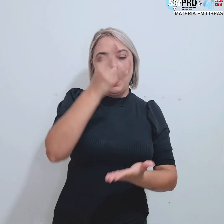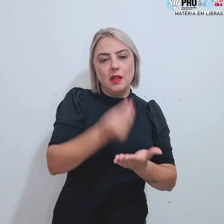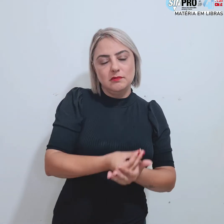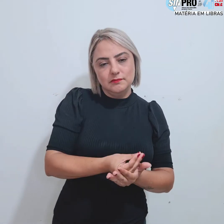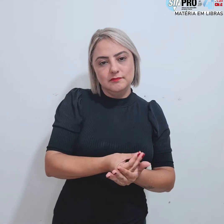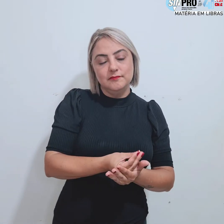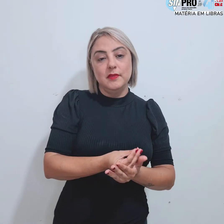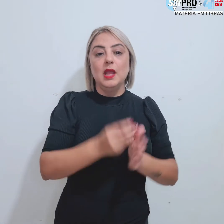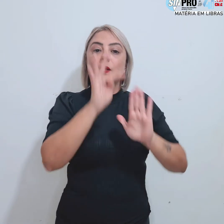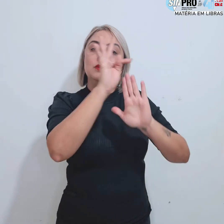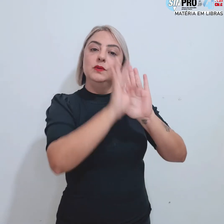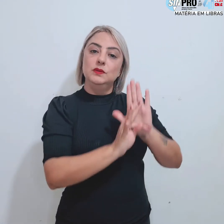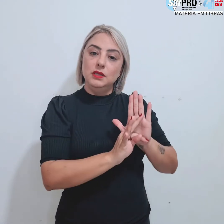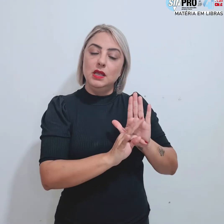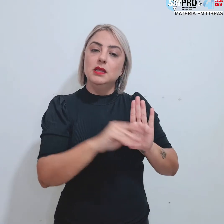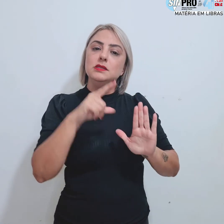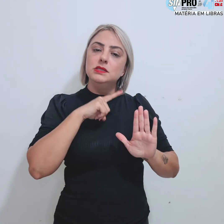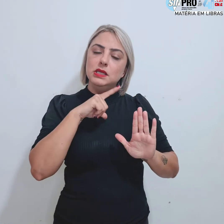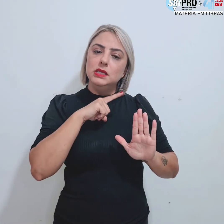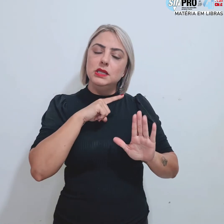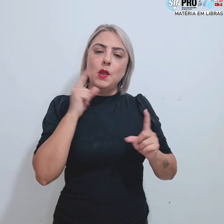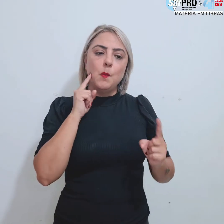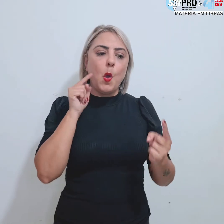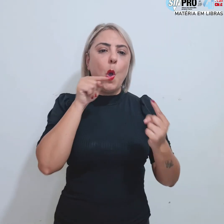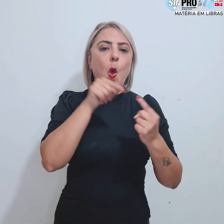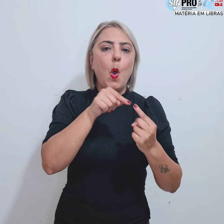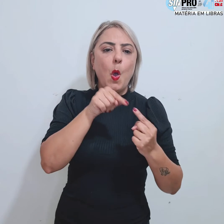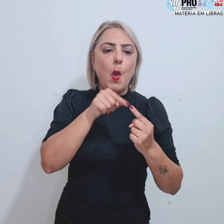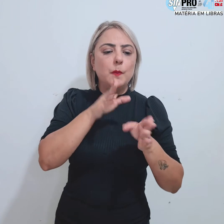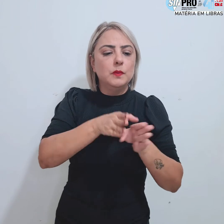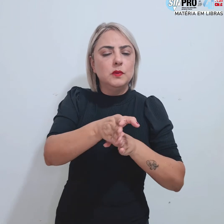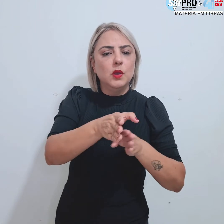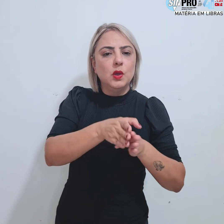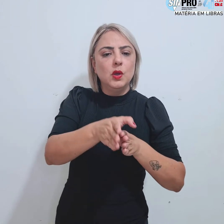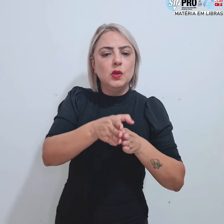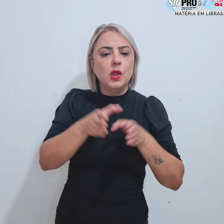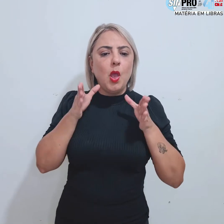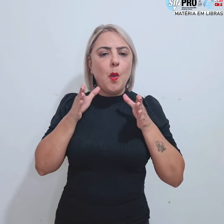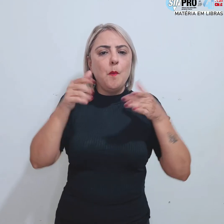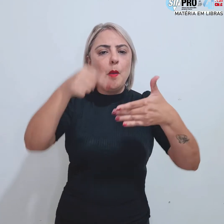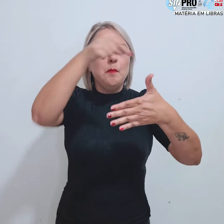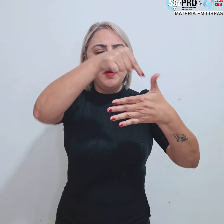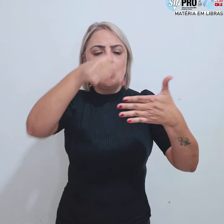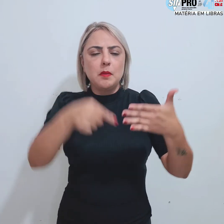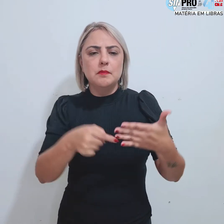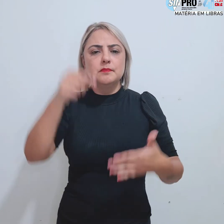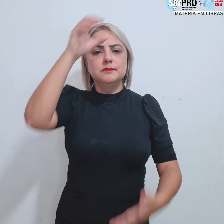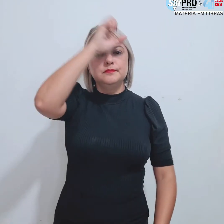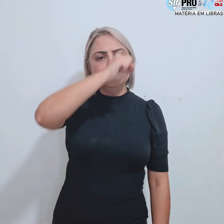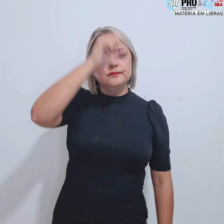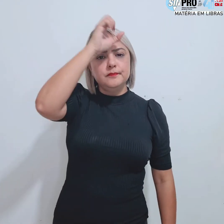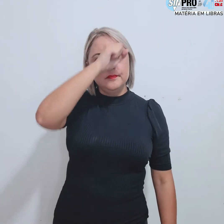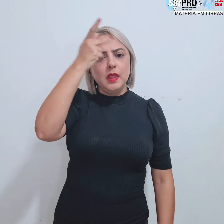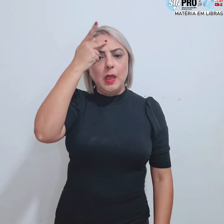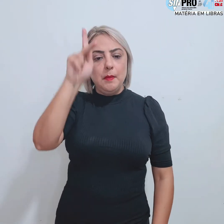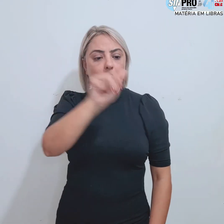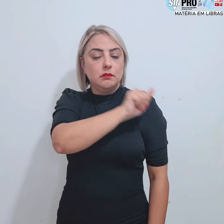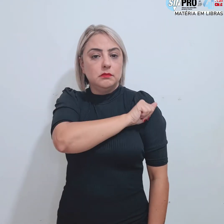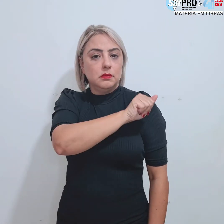sexual, do texto que tem como objetivo nortear os objetivos de aprendizagem para